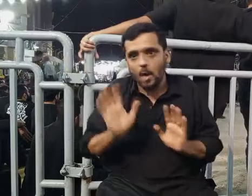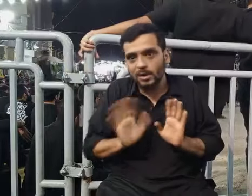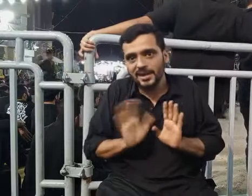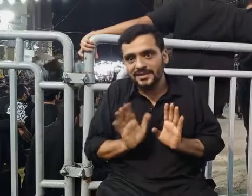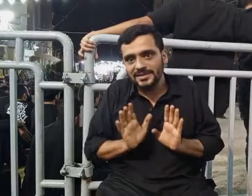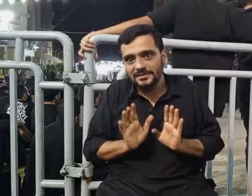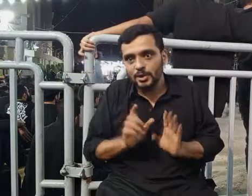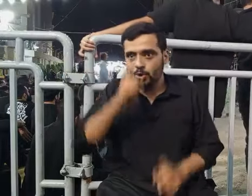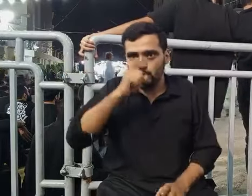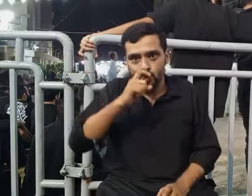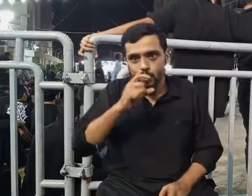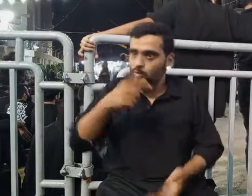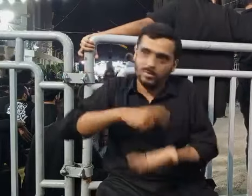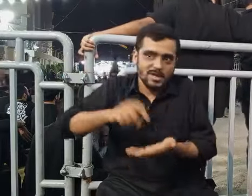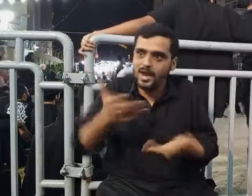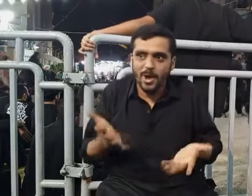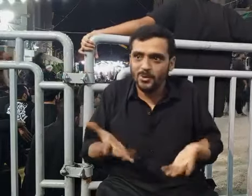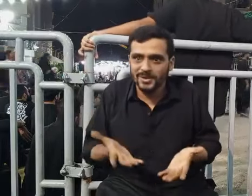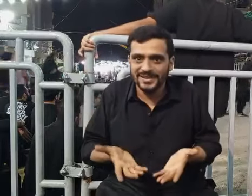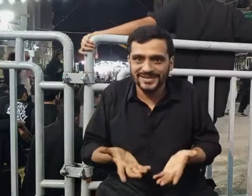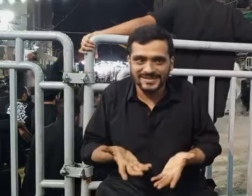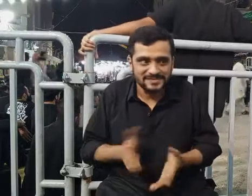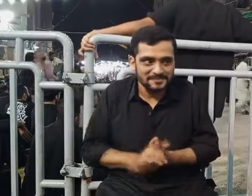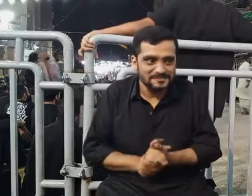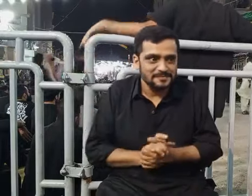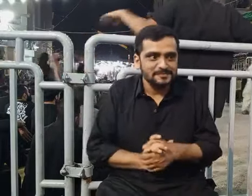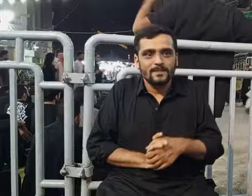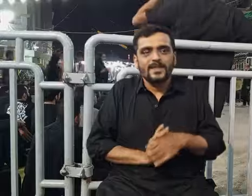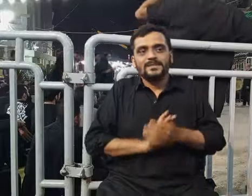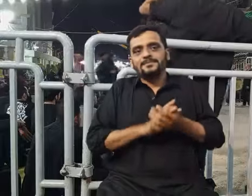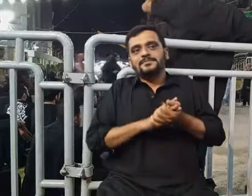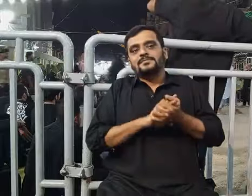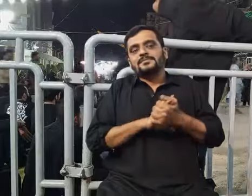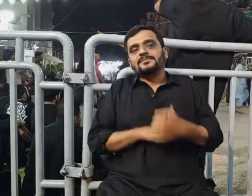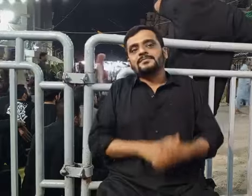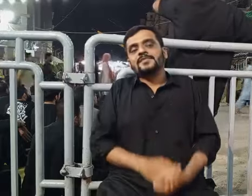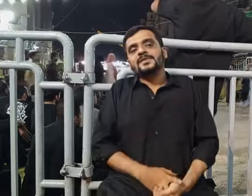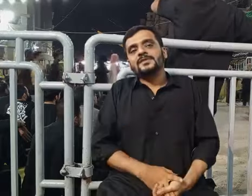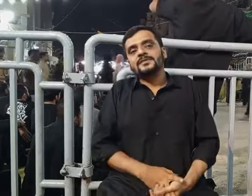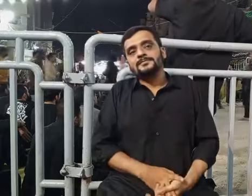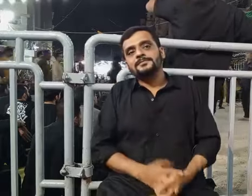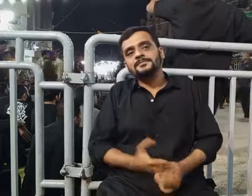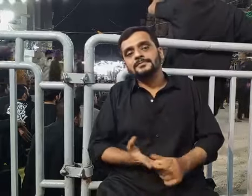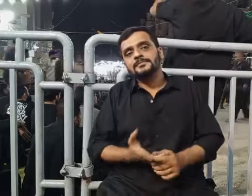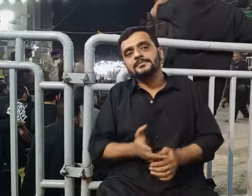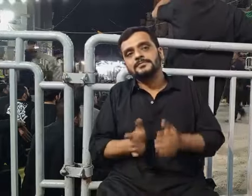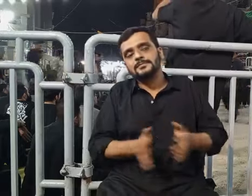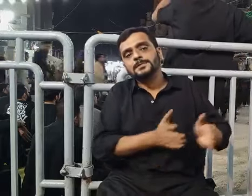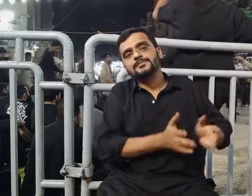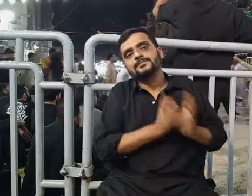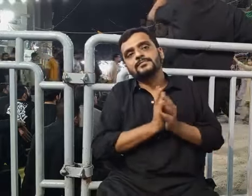یہ تو آپ کی اس سے بیانی ہے، ورنہ یہ کوئی عالم، کوئی خطیب، کوئی مولانا، کوئی مجتہد یہ کہہ